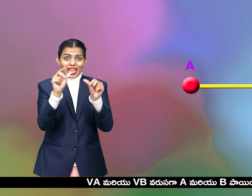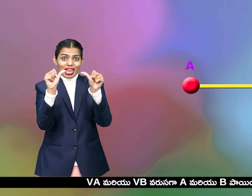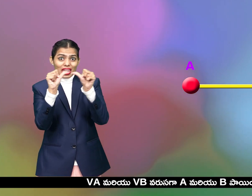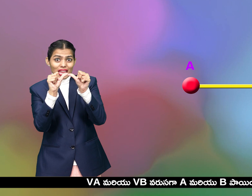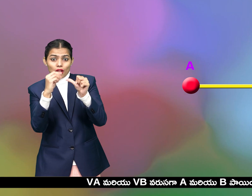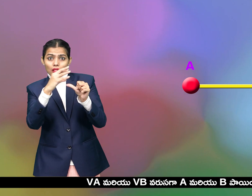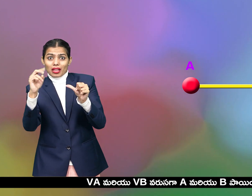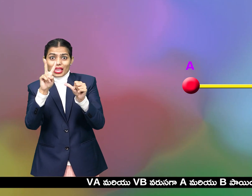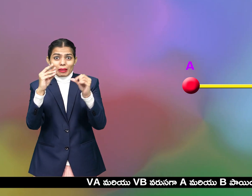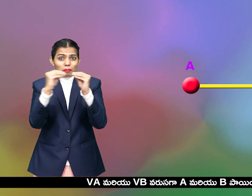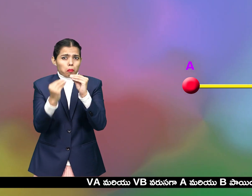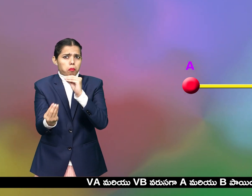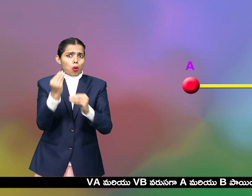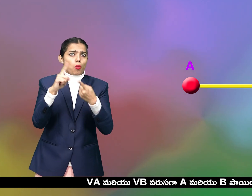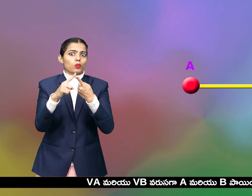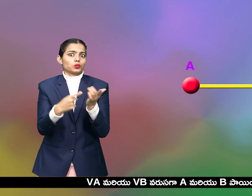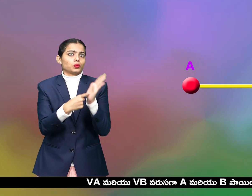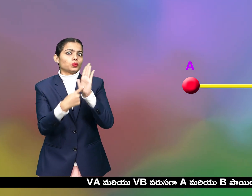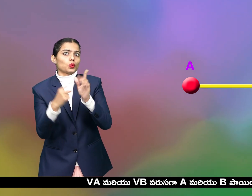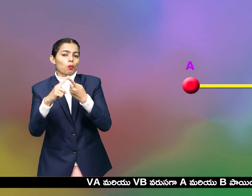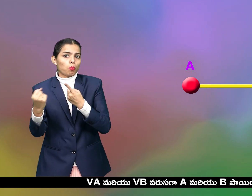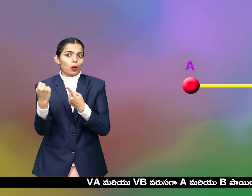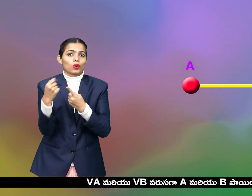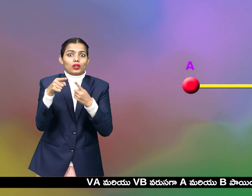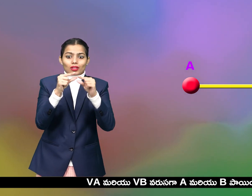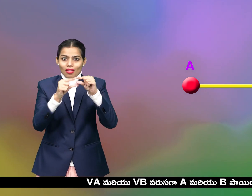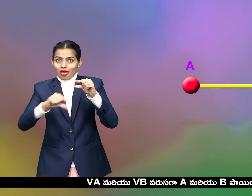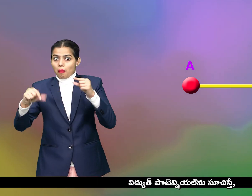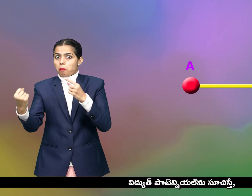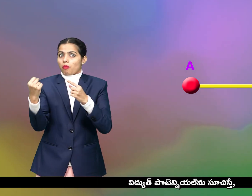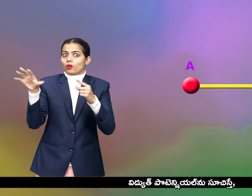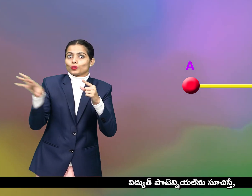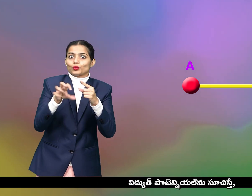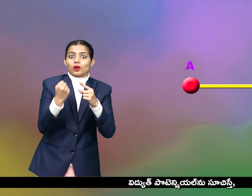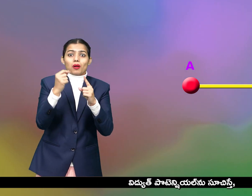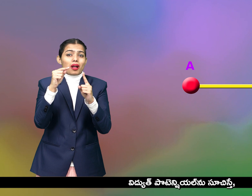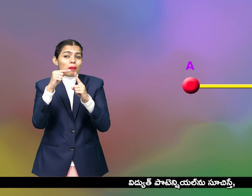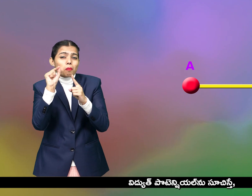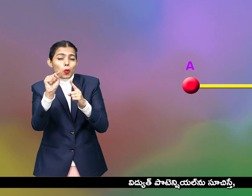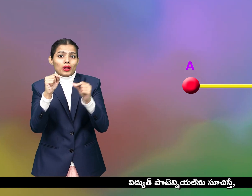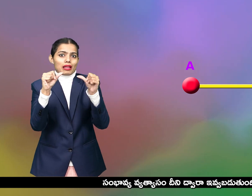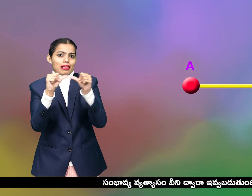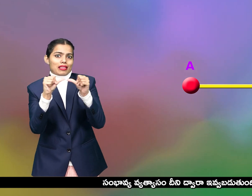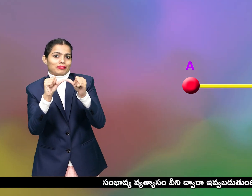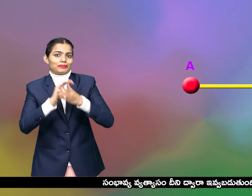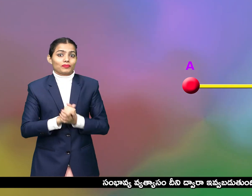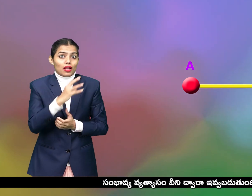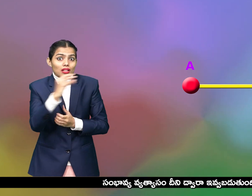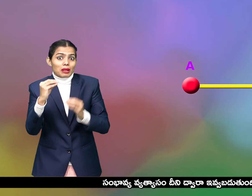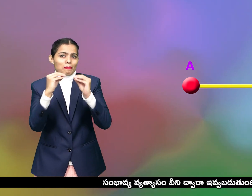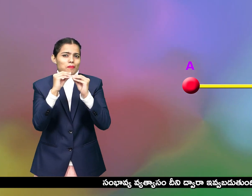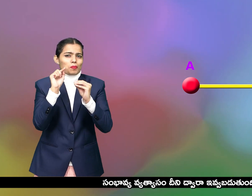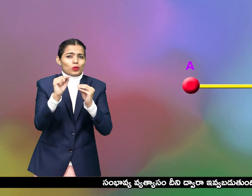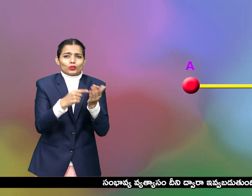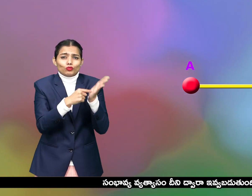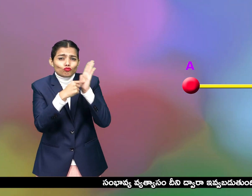VA మరియు VB వరుసగా A మరియు B పాయింట్ల వద్ద విద్యుత్ పొటెన్షియల్ను సూచిస్తే సంభావ్య